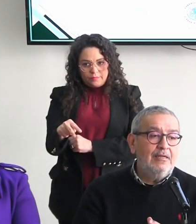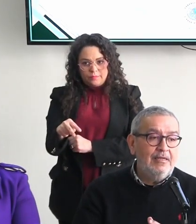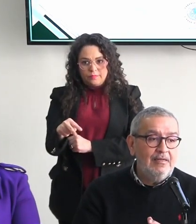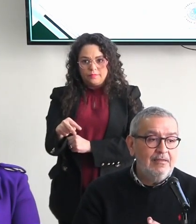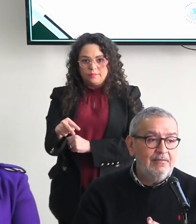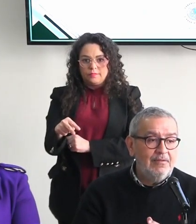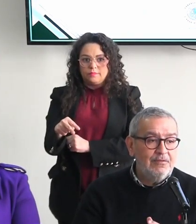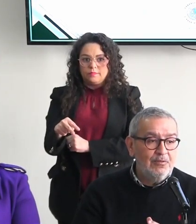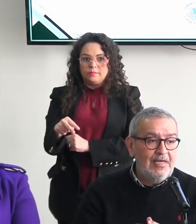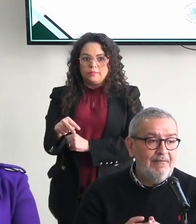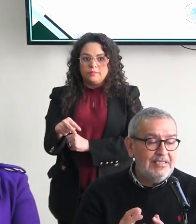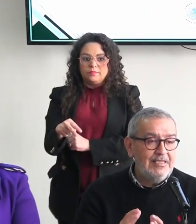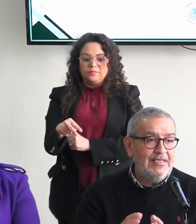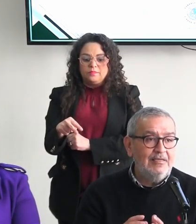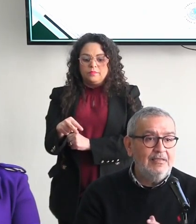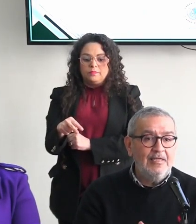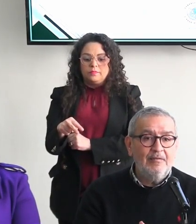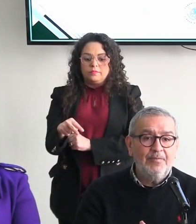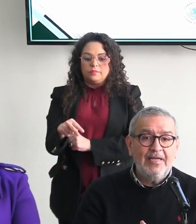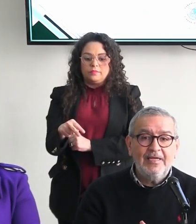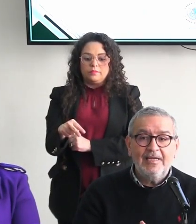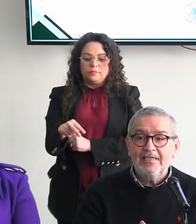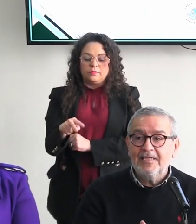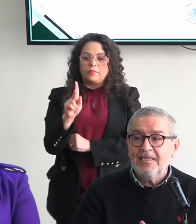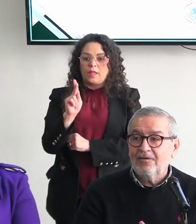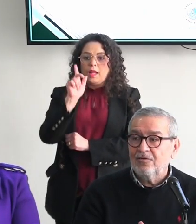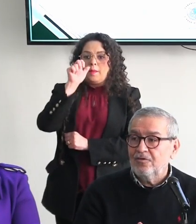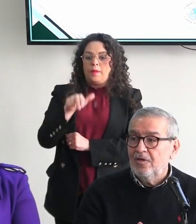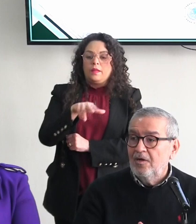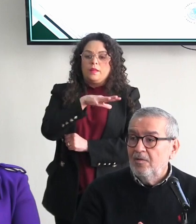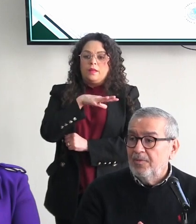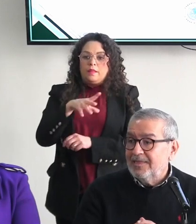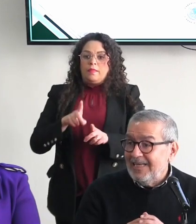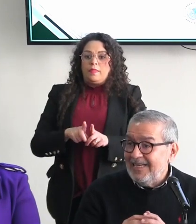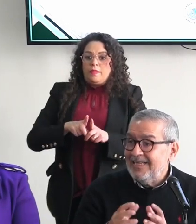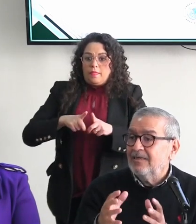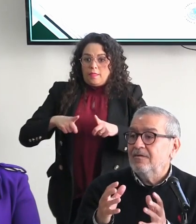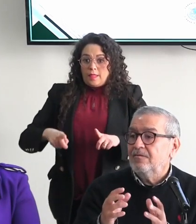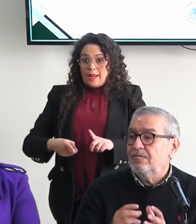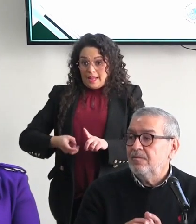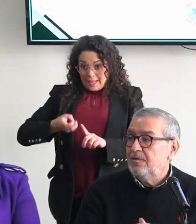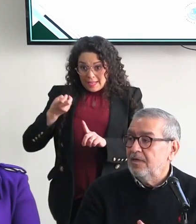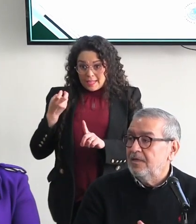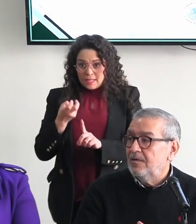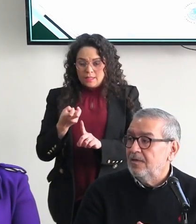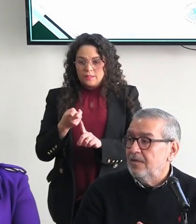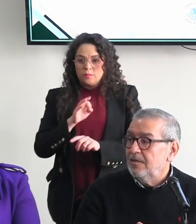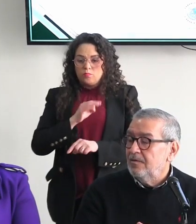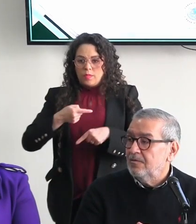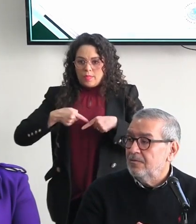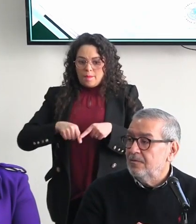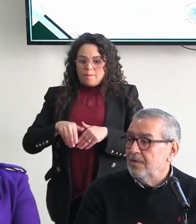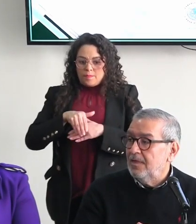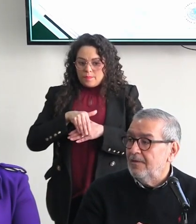poder, sobre la base del Plan General de Desarrollo, tener